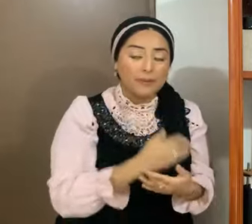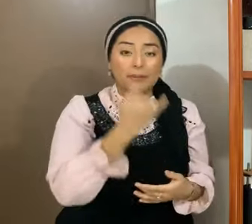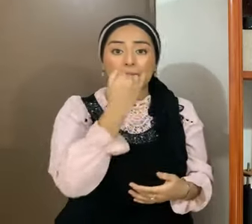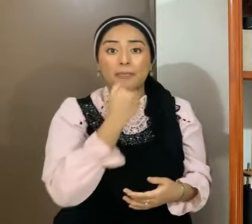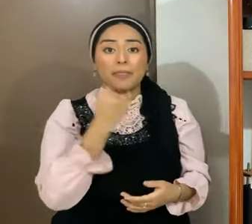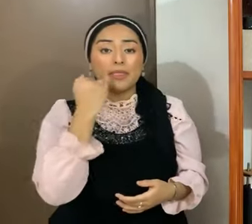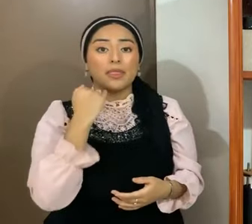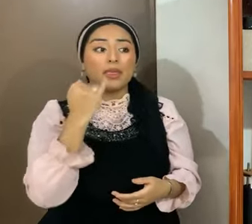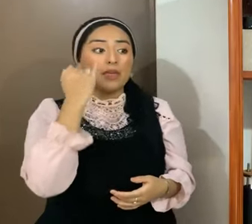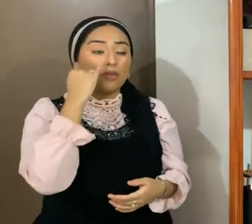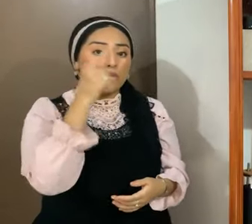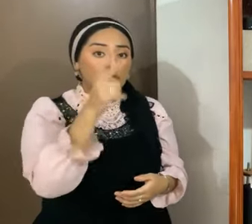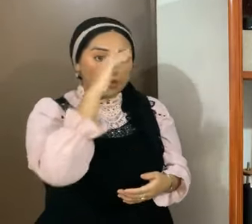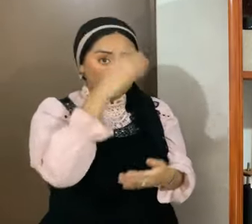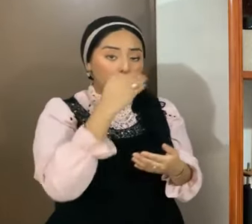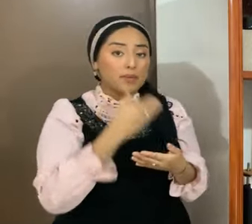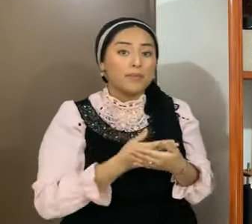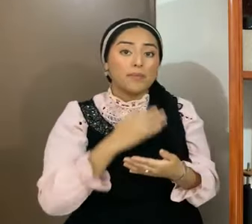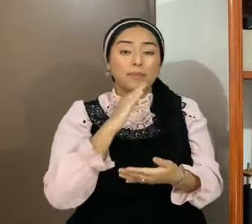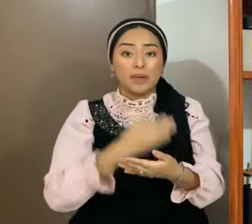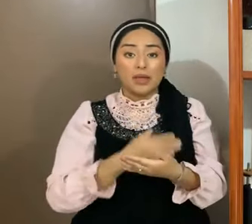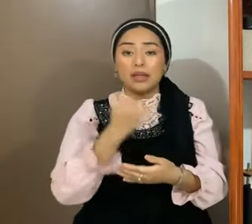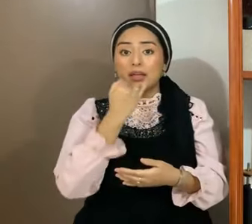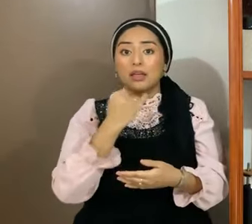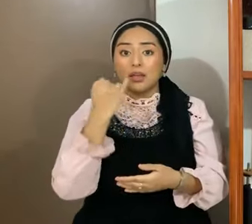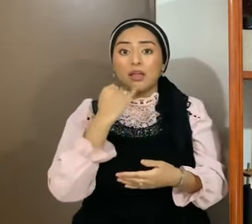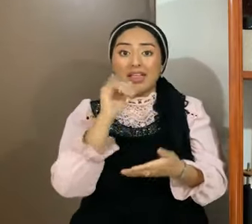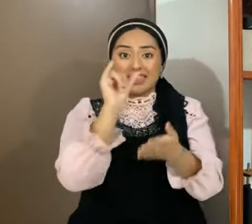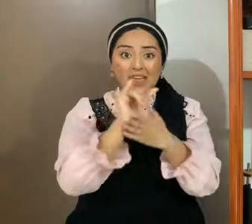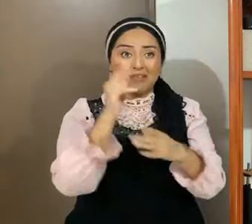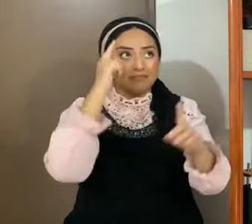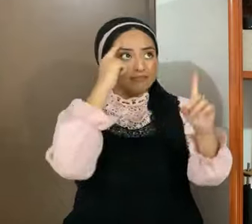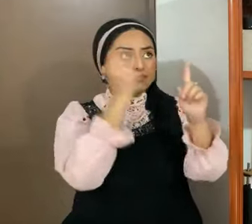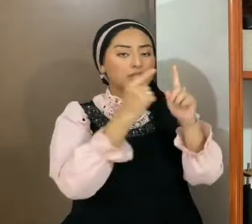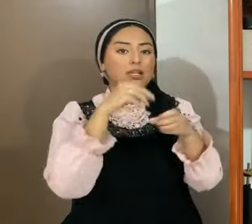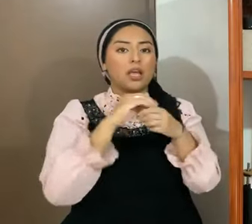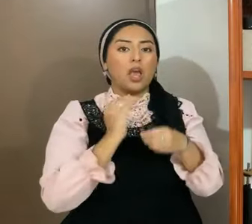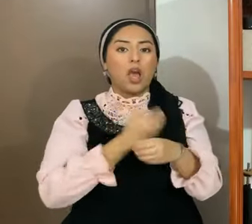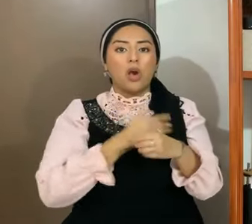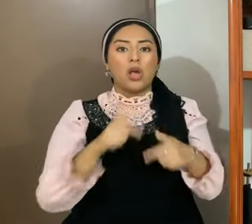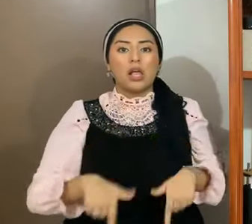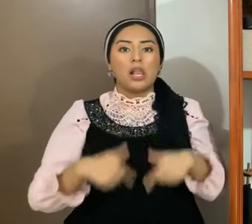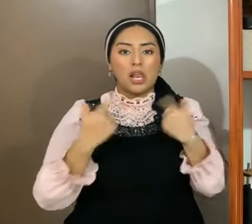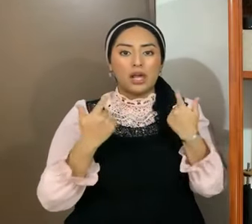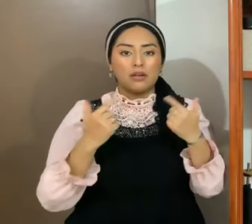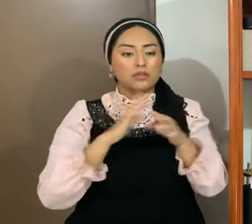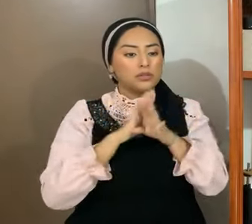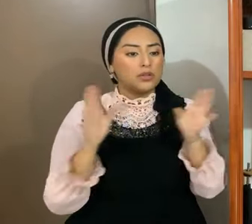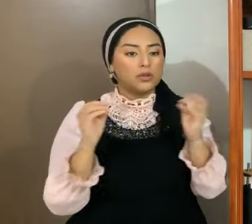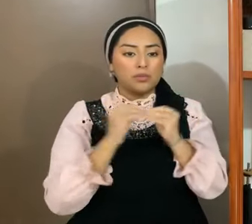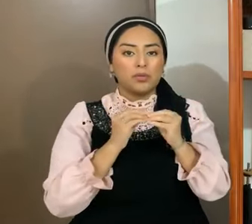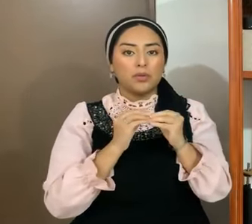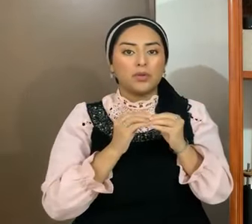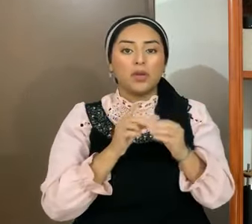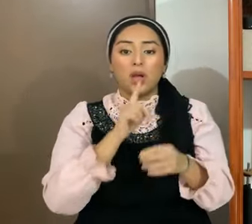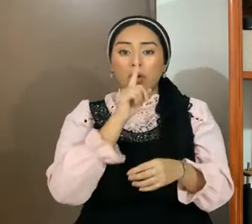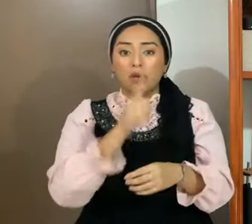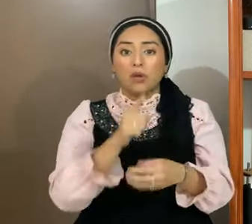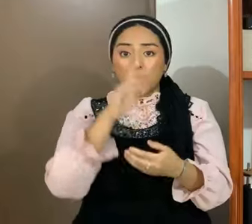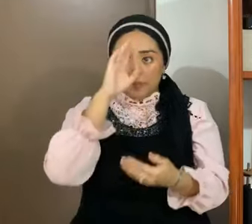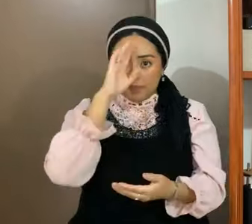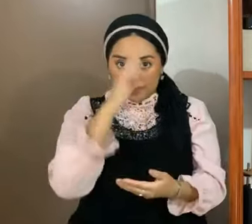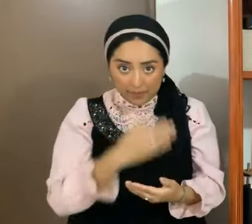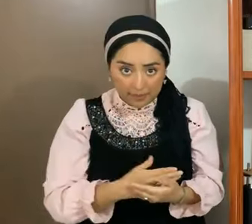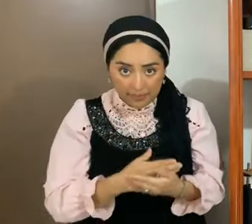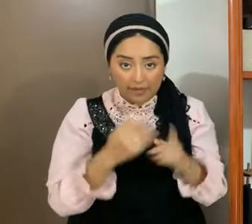si tú eres hija de Israel, esa es la finalidad de nuestra vida. No hay más. Un verdadero